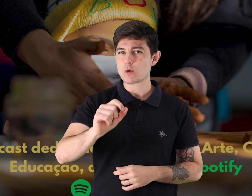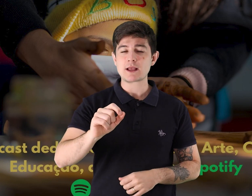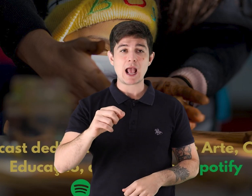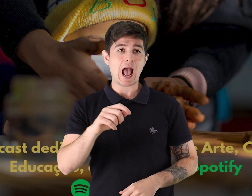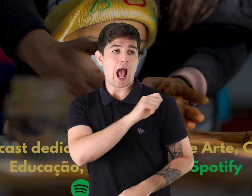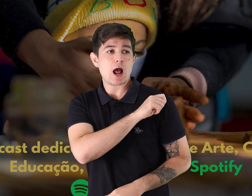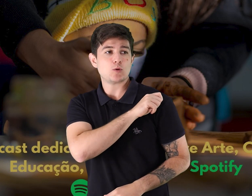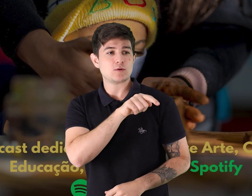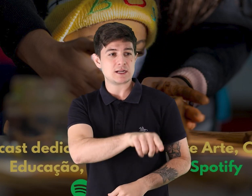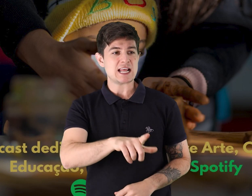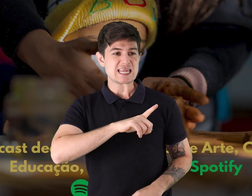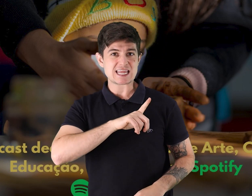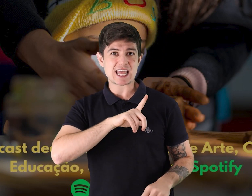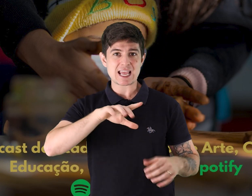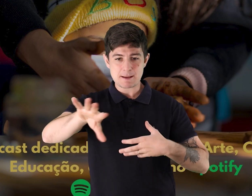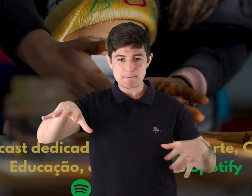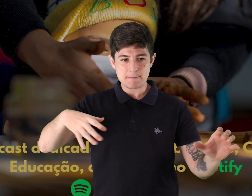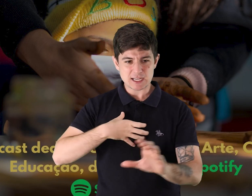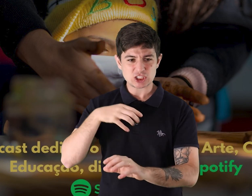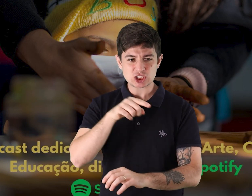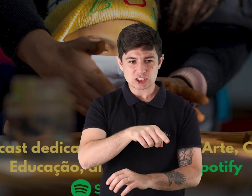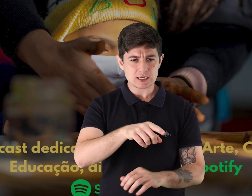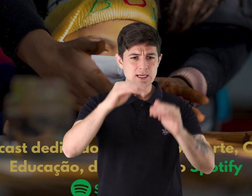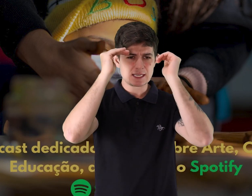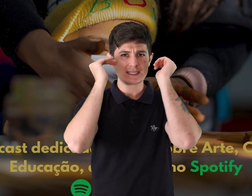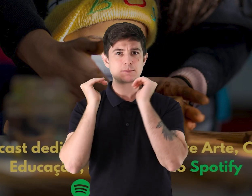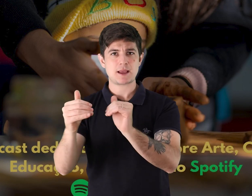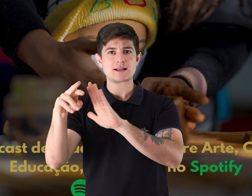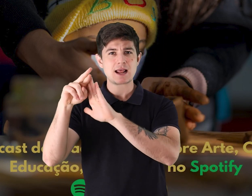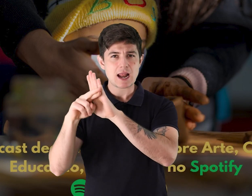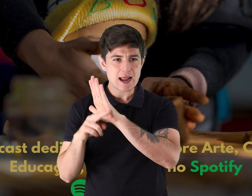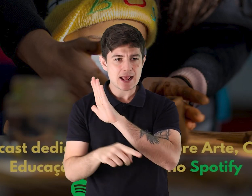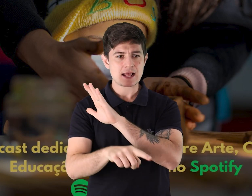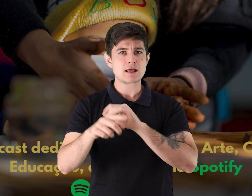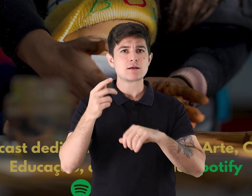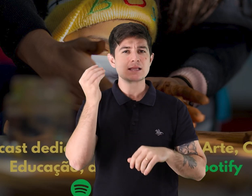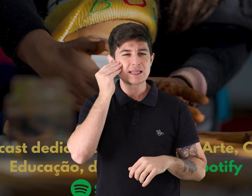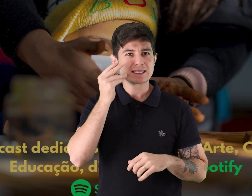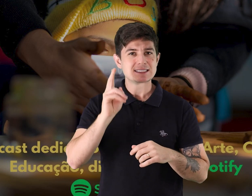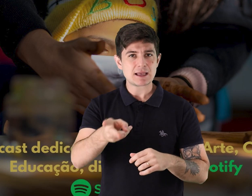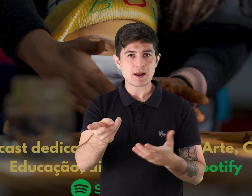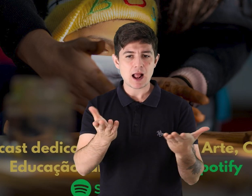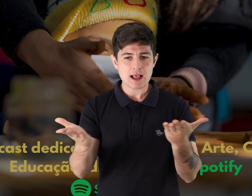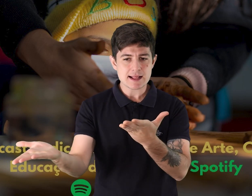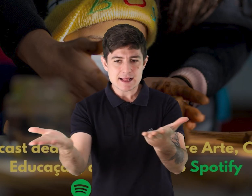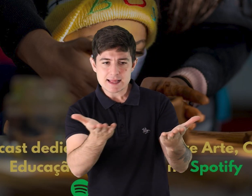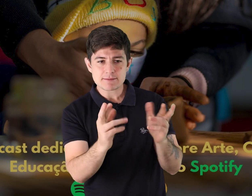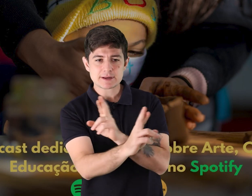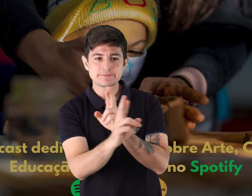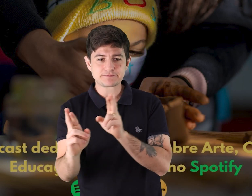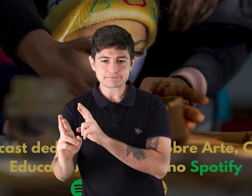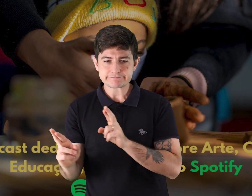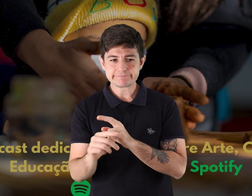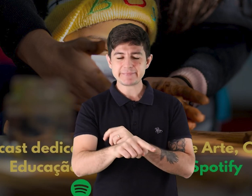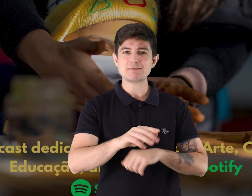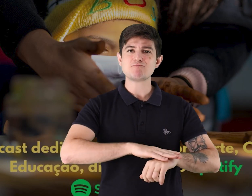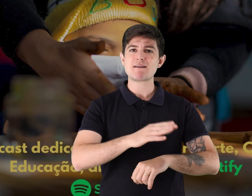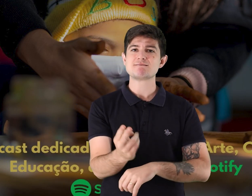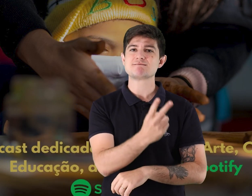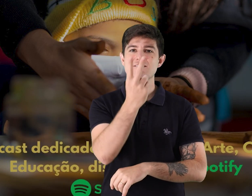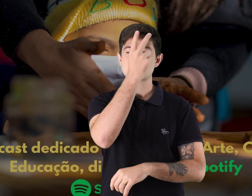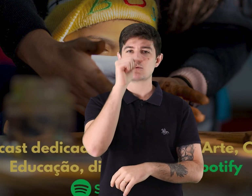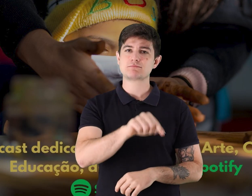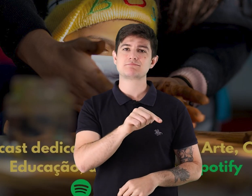vale um aluno que tenha empatia pelo outro, respeita as regras e busca uma harmonia